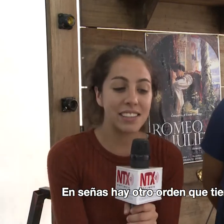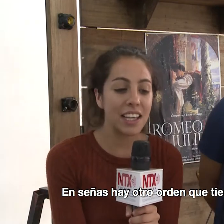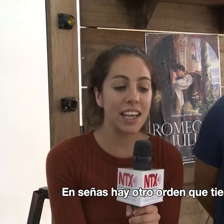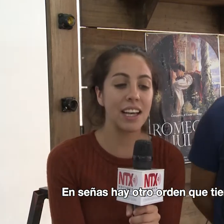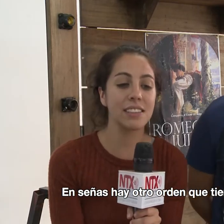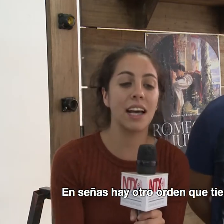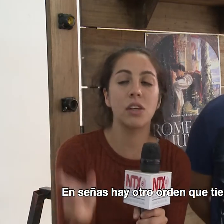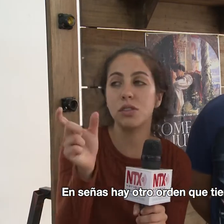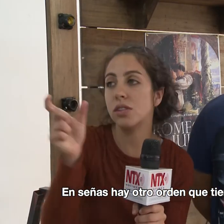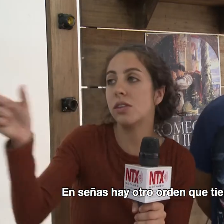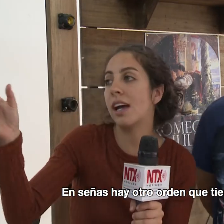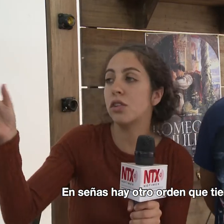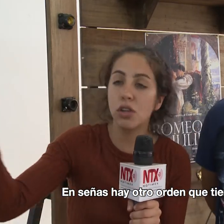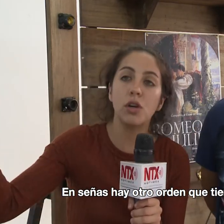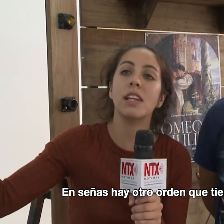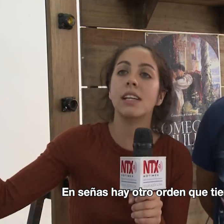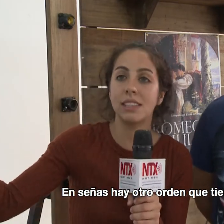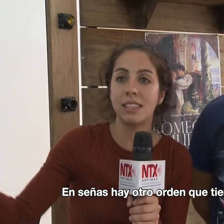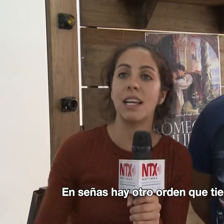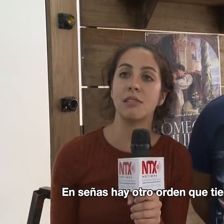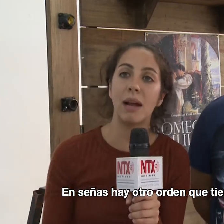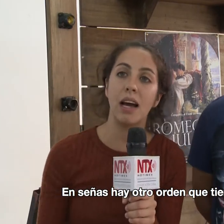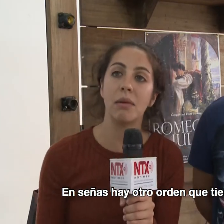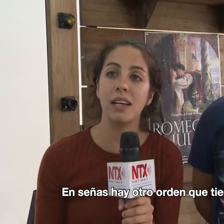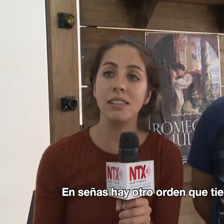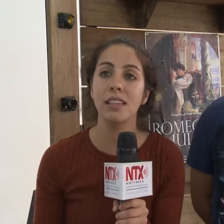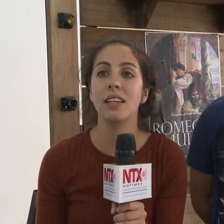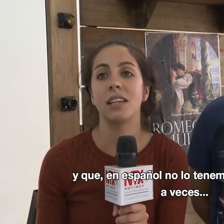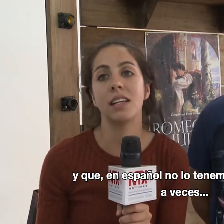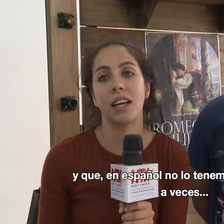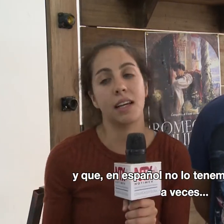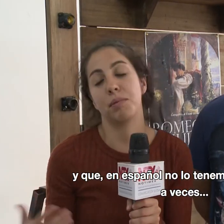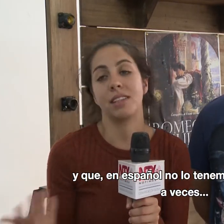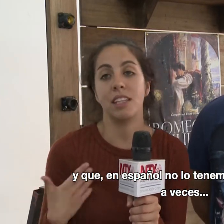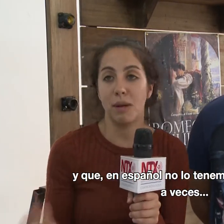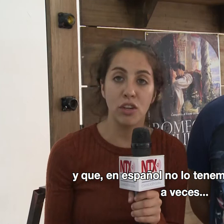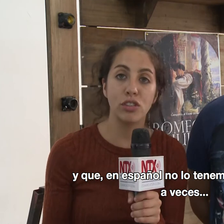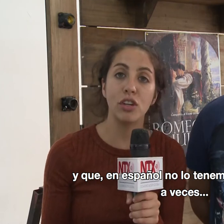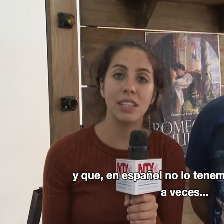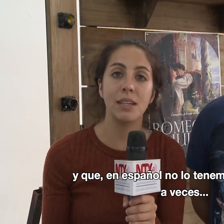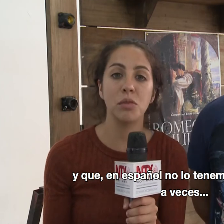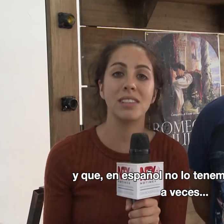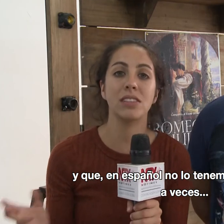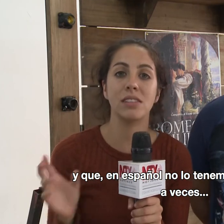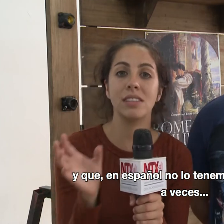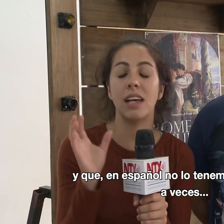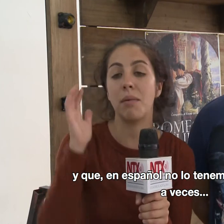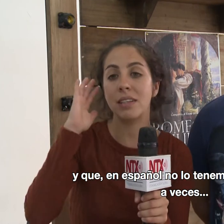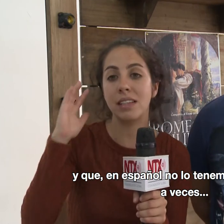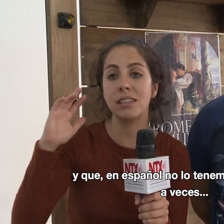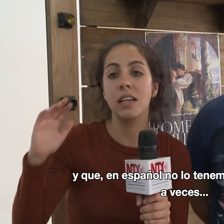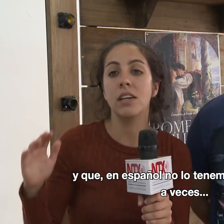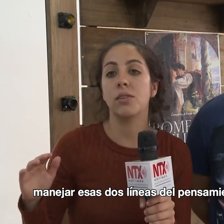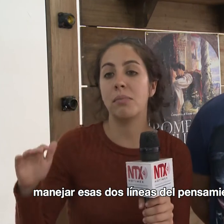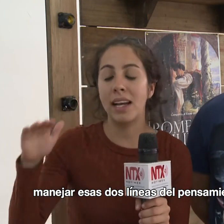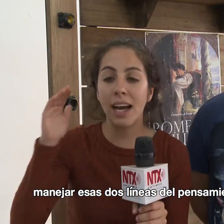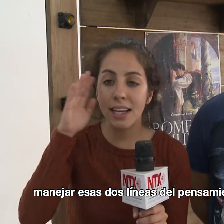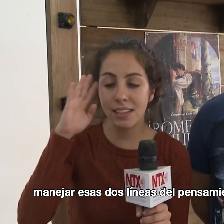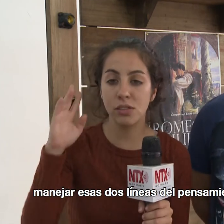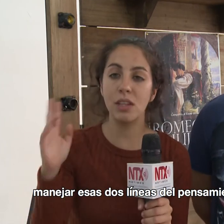Enseñas, hay otro orden que tienen las palabras y que pues en español no lo tenemos y entonces a veces manejar esas dos